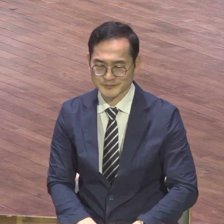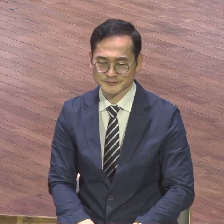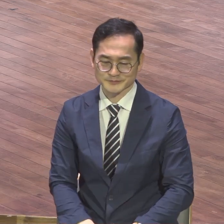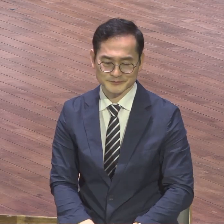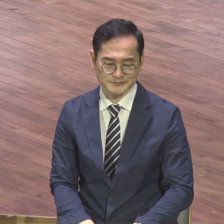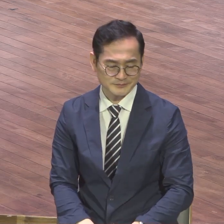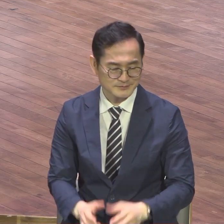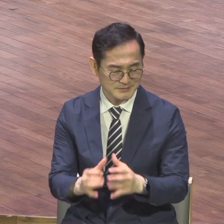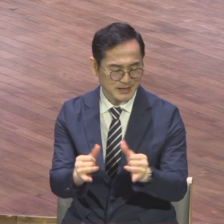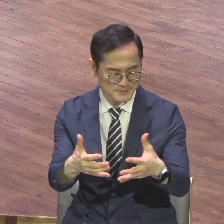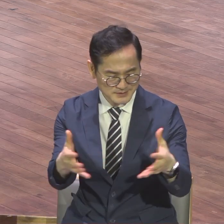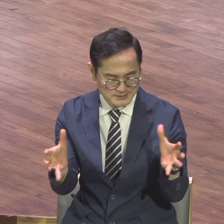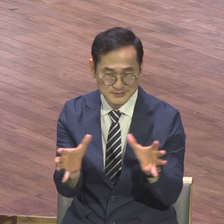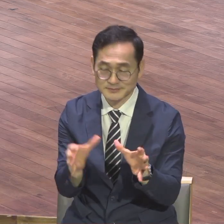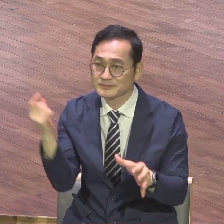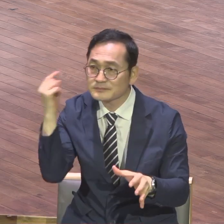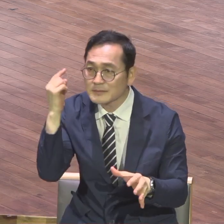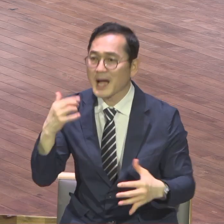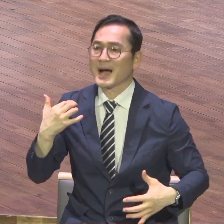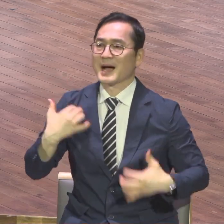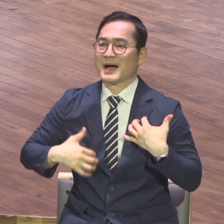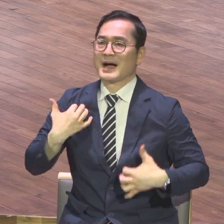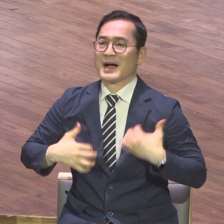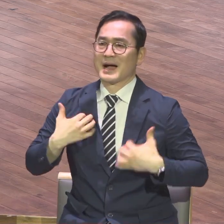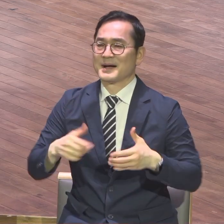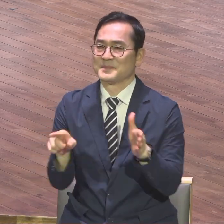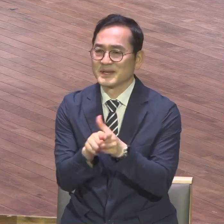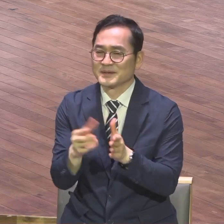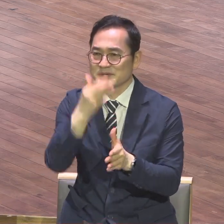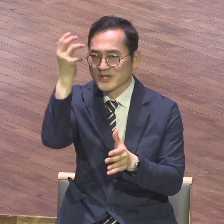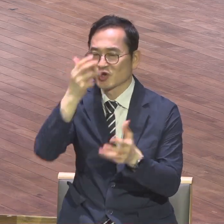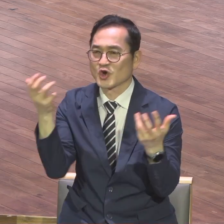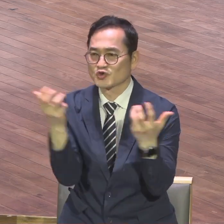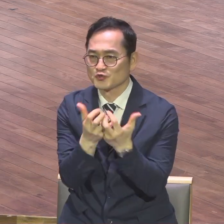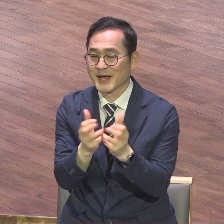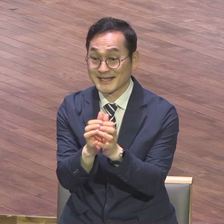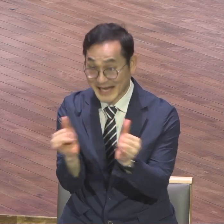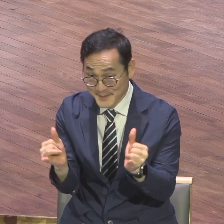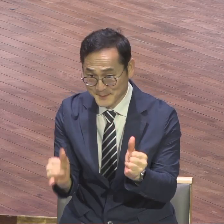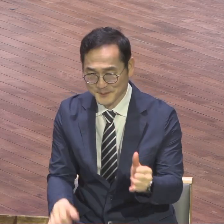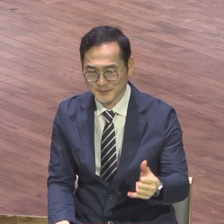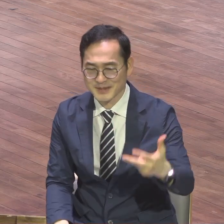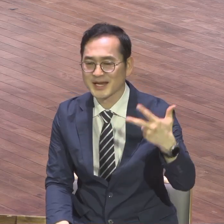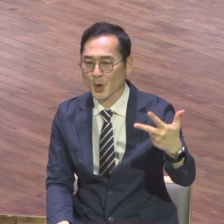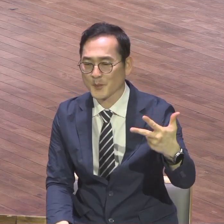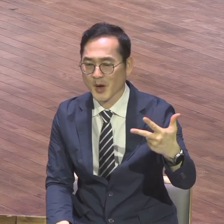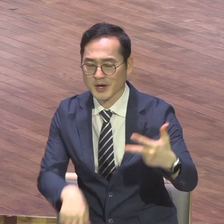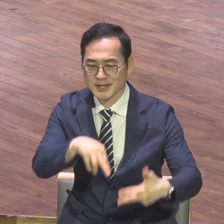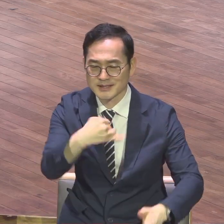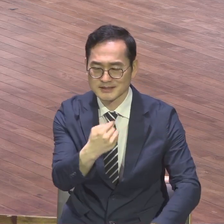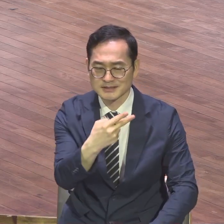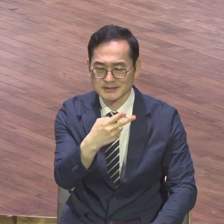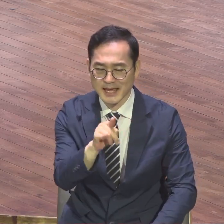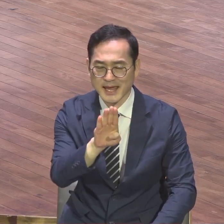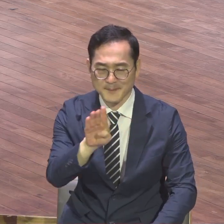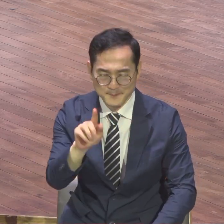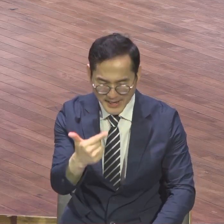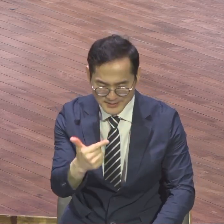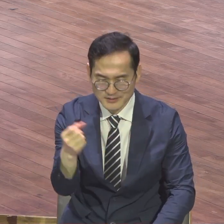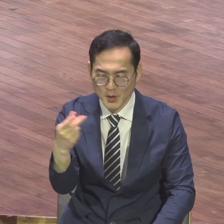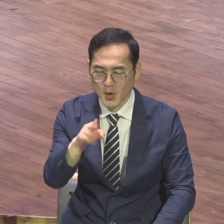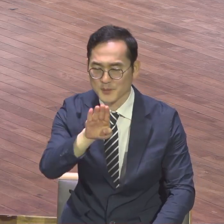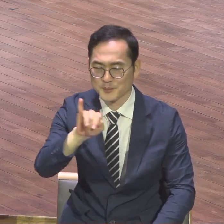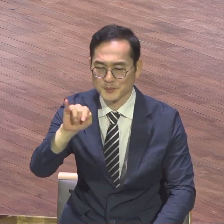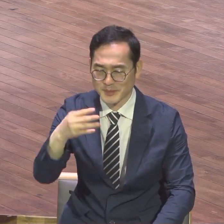온 무리가 이 말을 기뻐하여 믿음과 성령이 충만한 사람 스데반과 또 빌립과 브로고로와 니가노르와